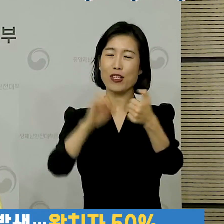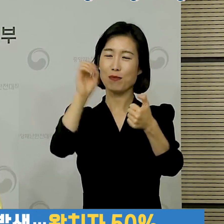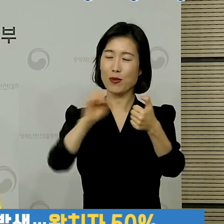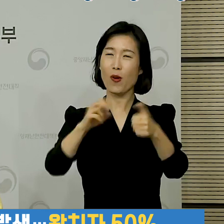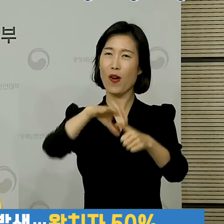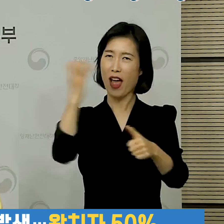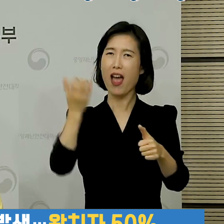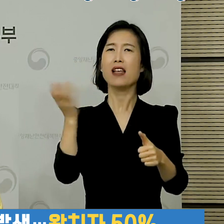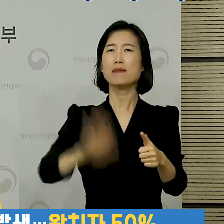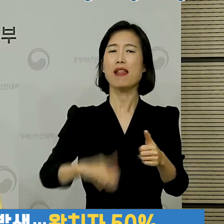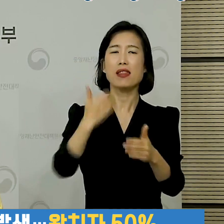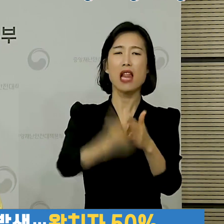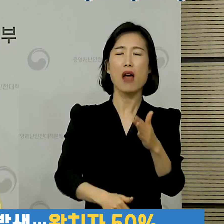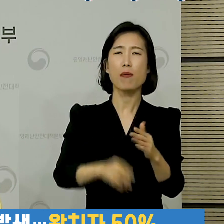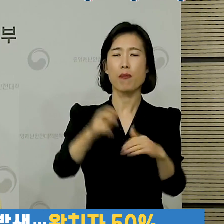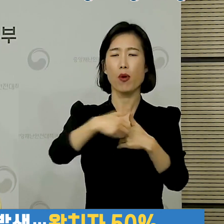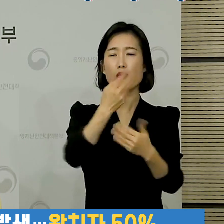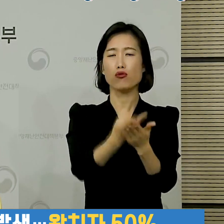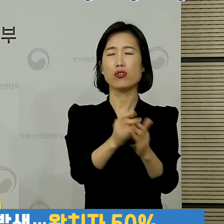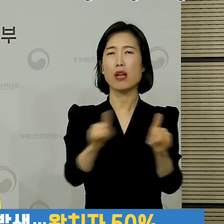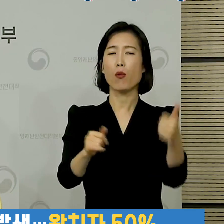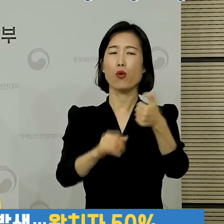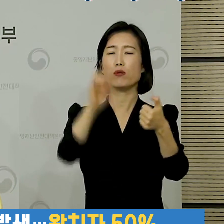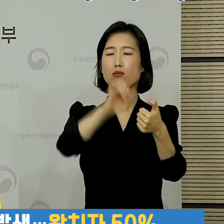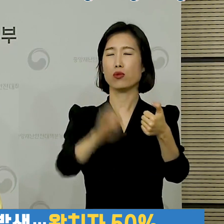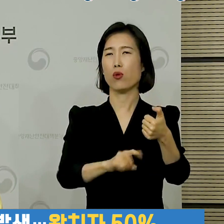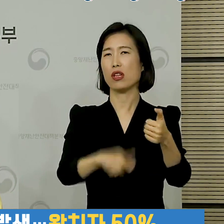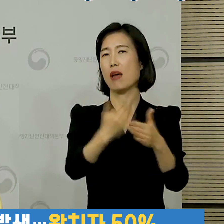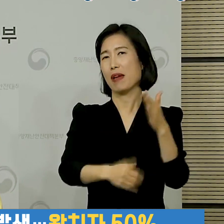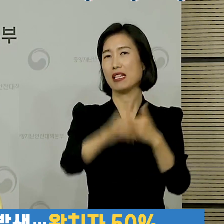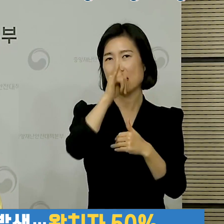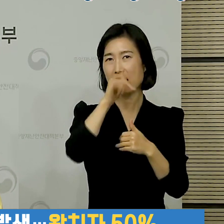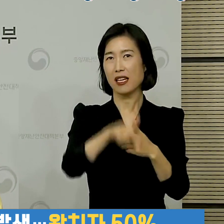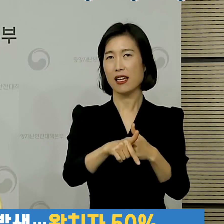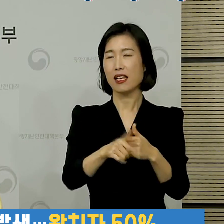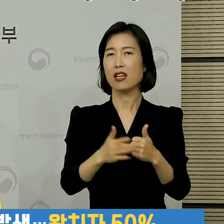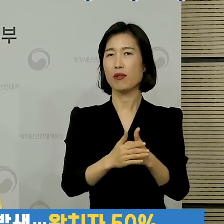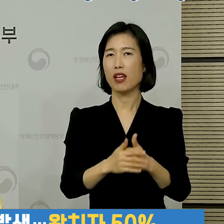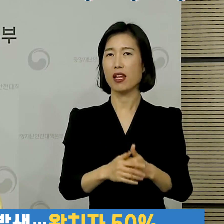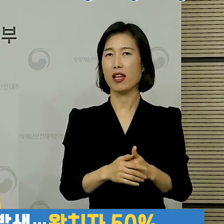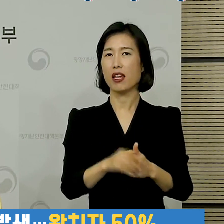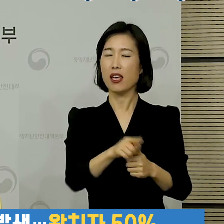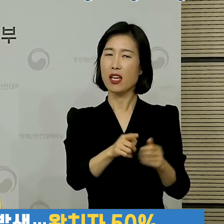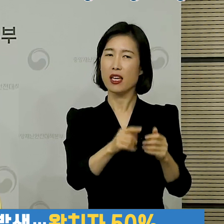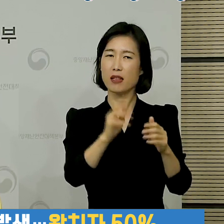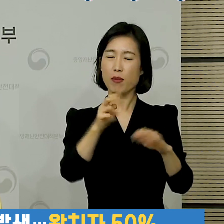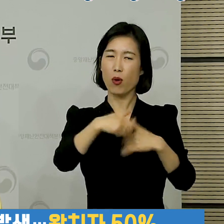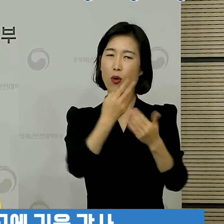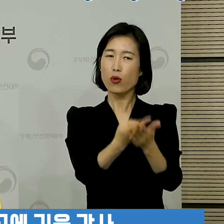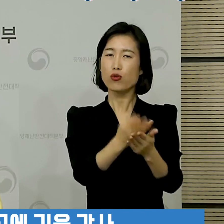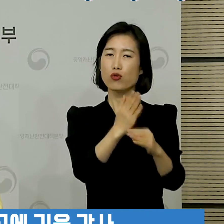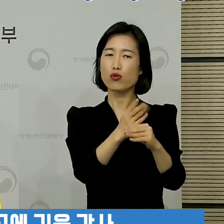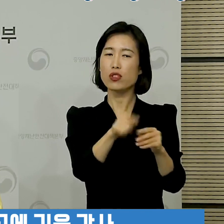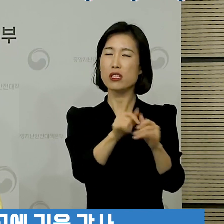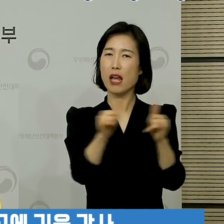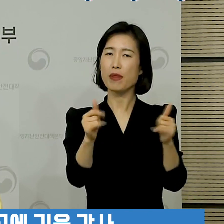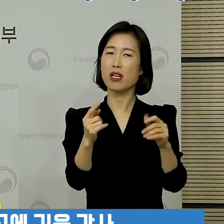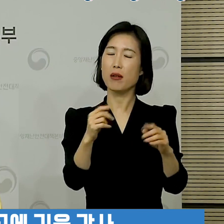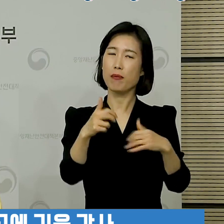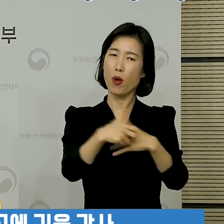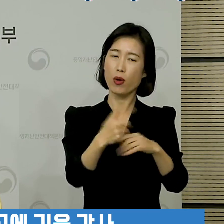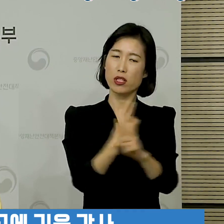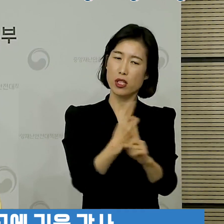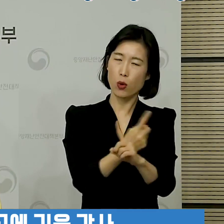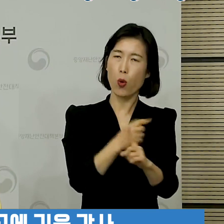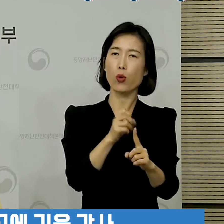50%의 확진자들이 치료를 받고 계십니다. 그러나 이분들에 대한 어떤 치료 그리고